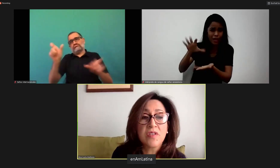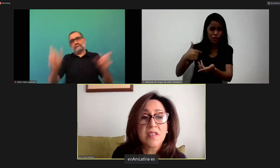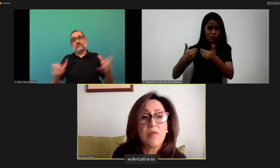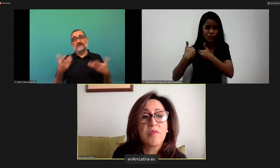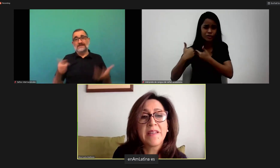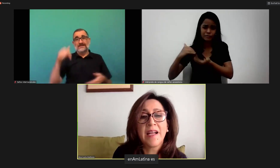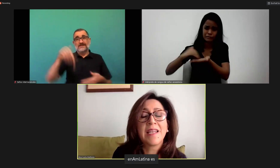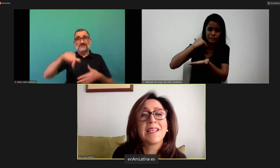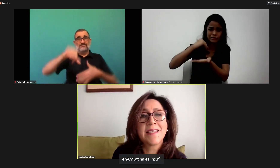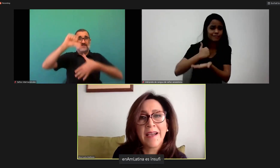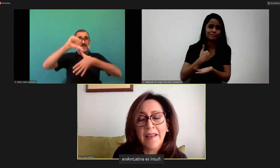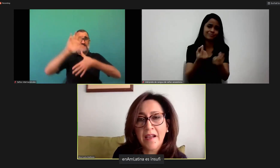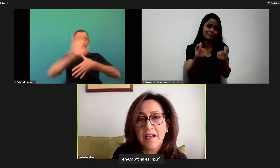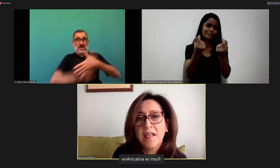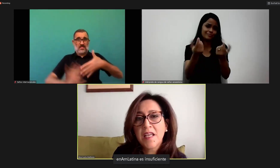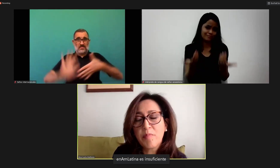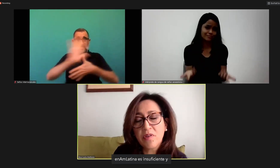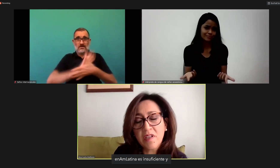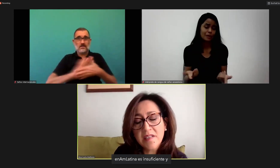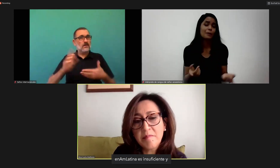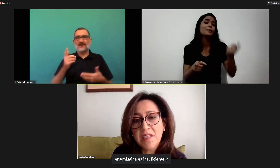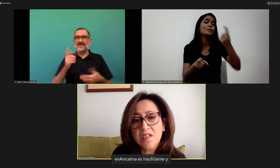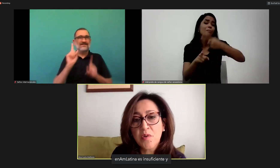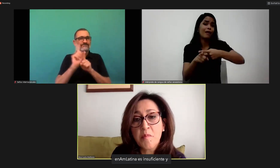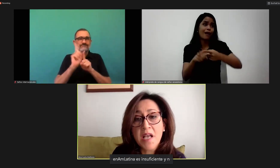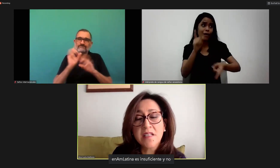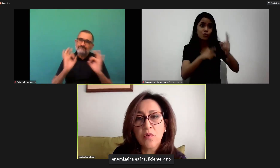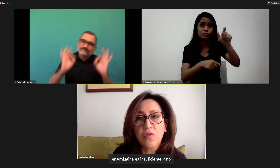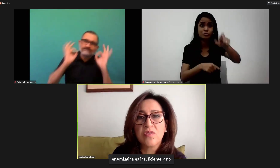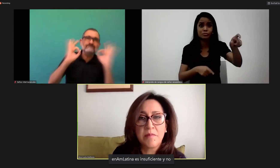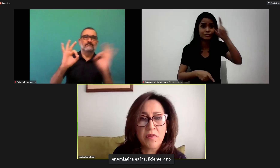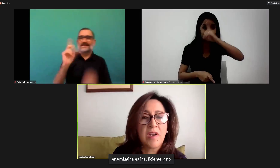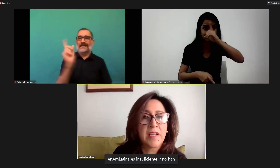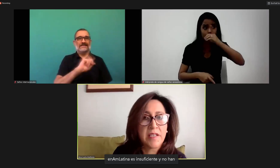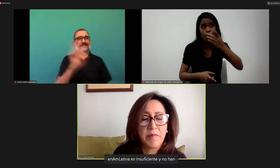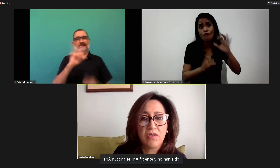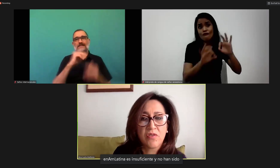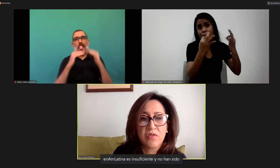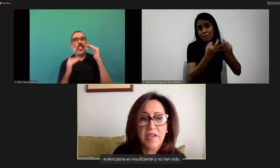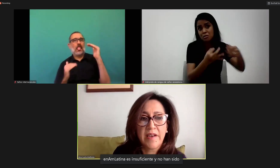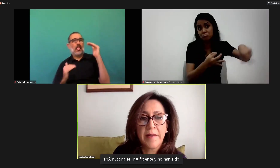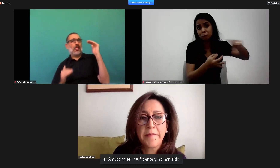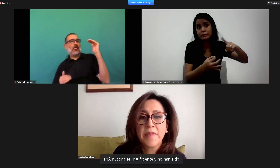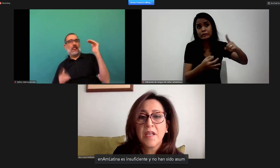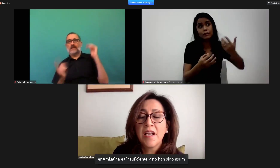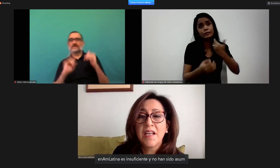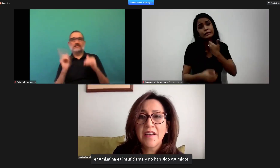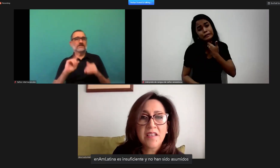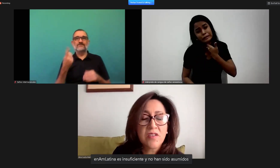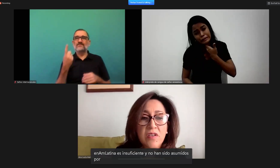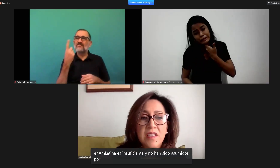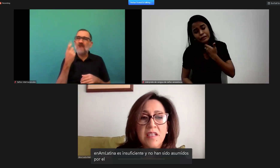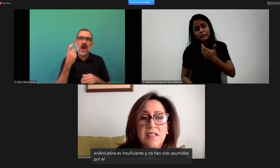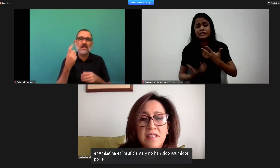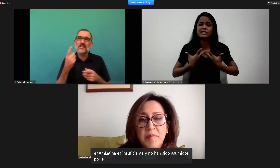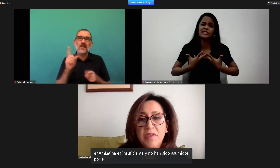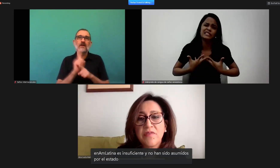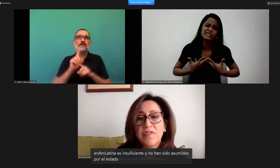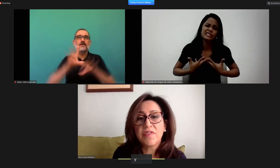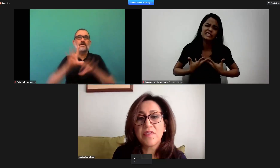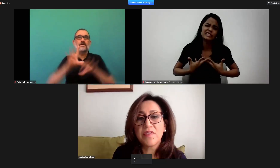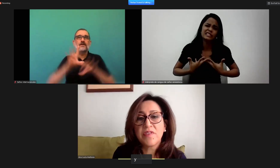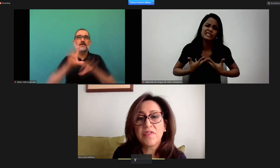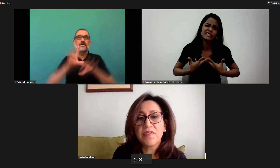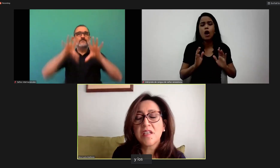costos de salud mental que se agregan y potencialmente son más agudos debido al aislamiento social. Las restricciones del